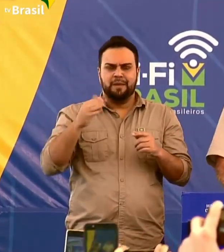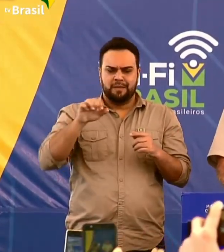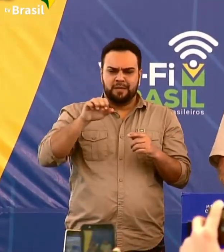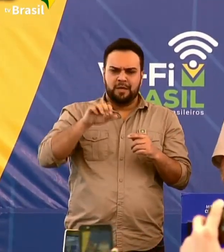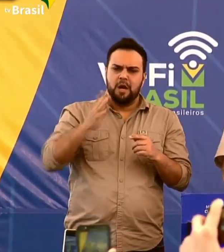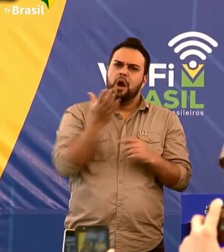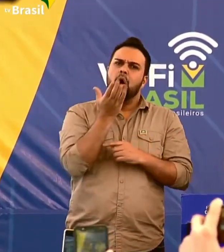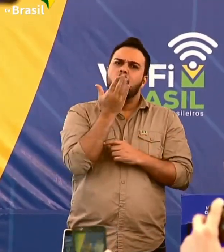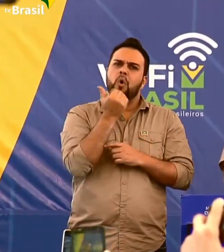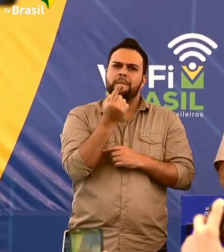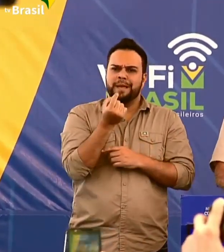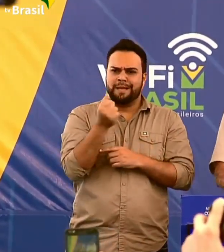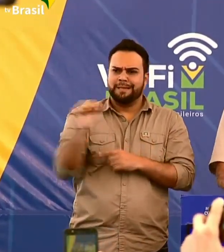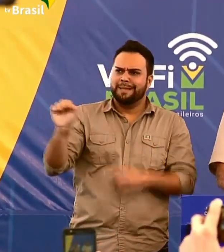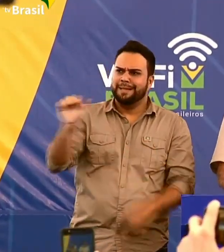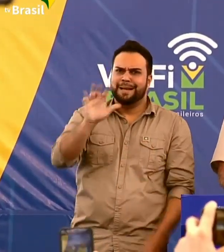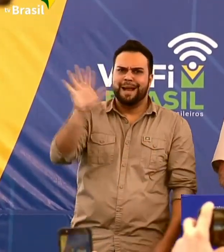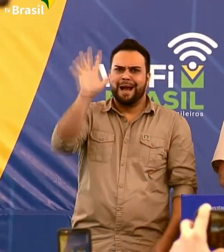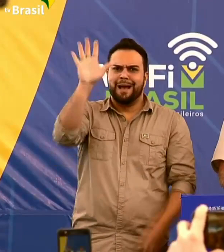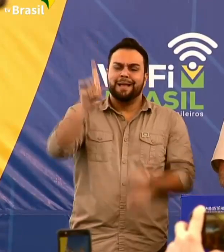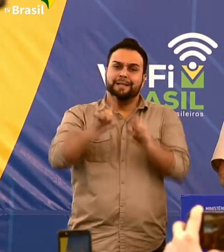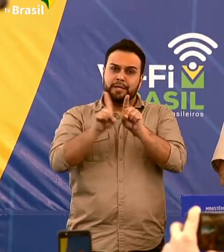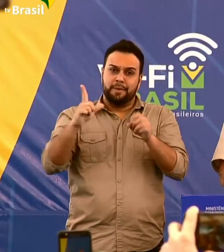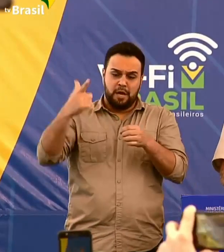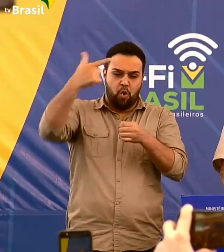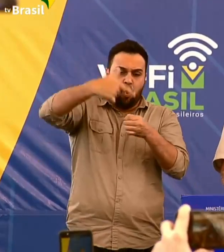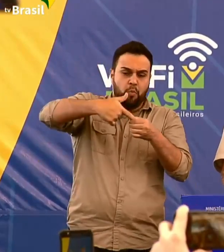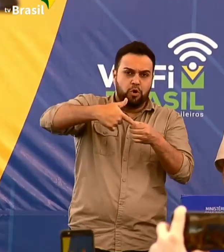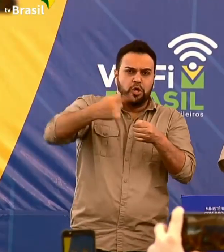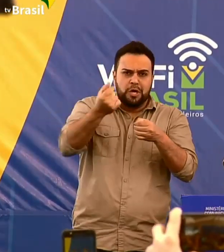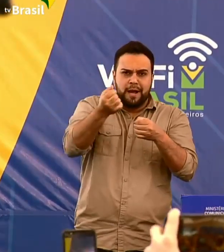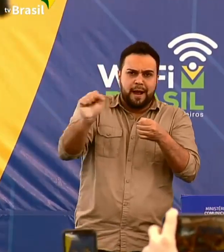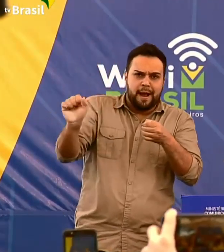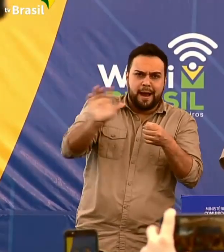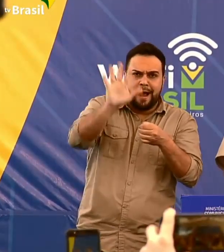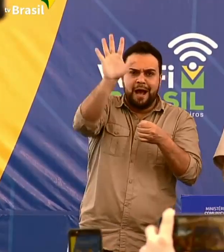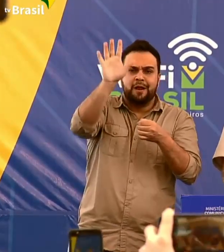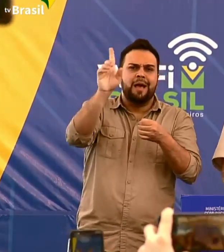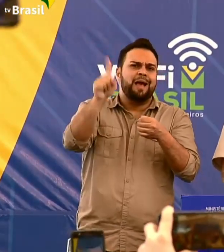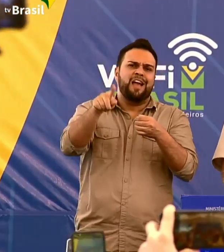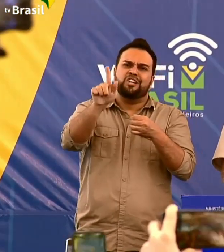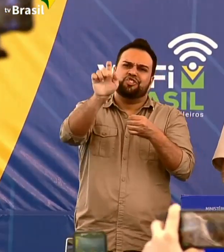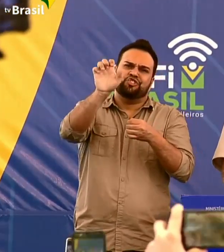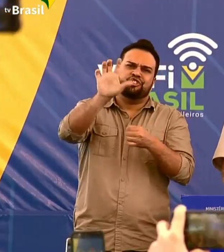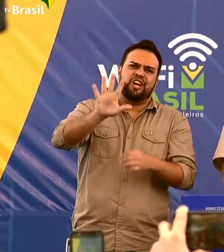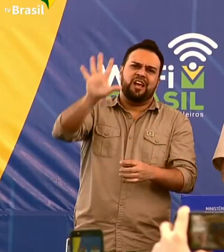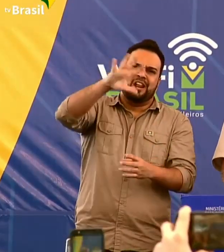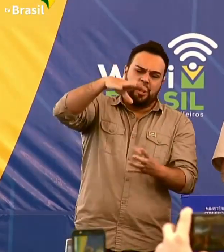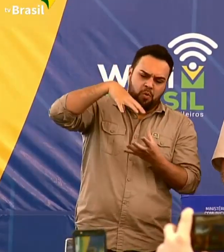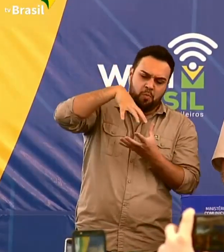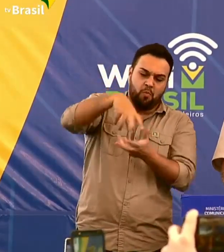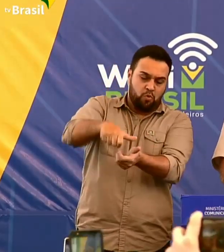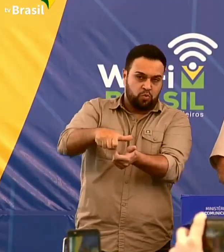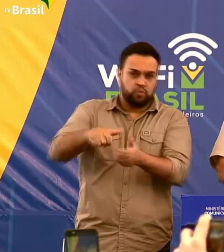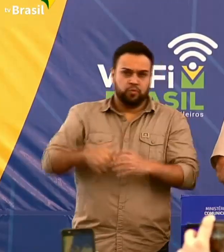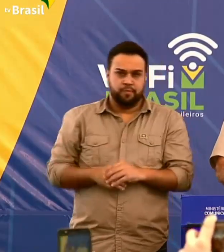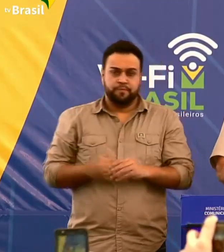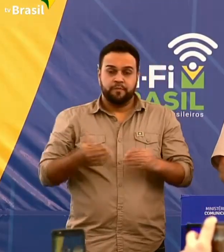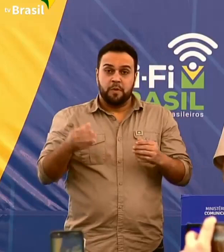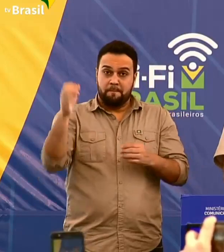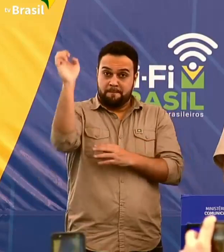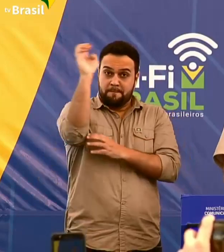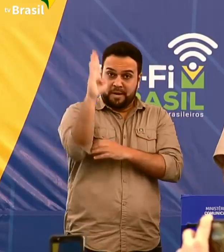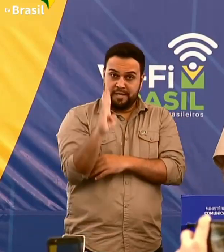alimentício o aumento nos combustíveis se faz presente no mundo todo e no Brasil